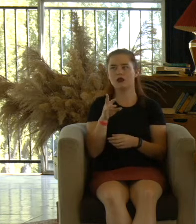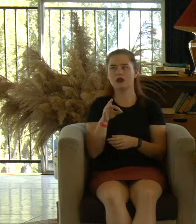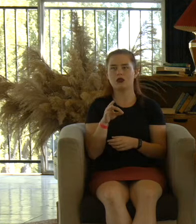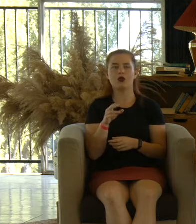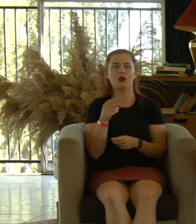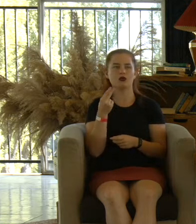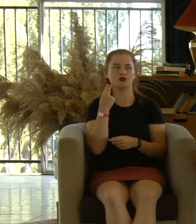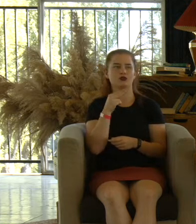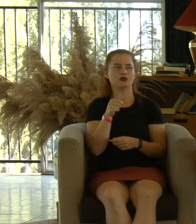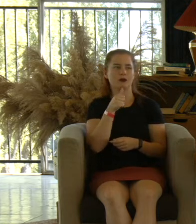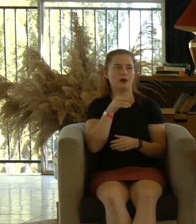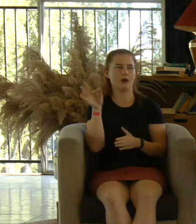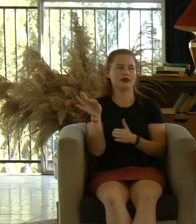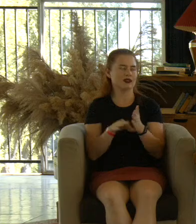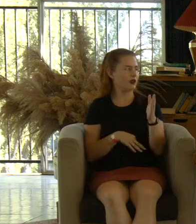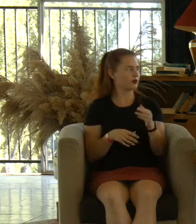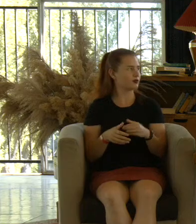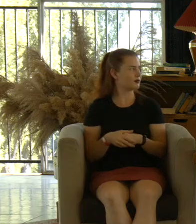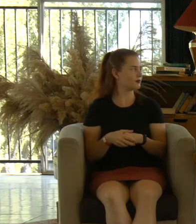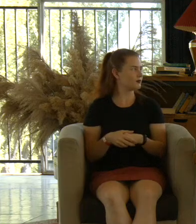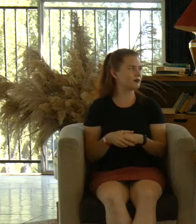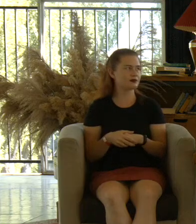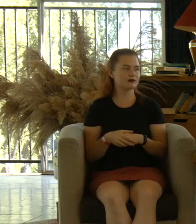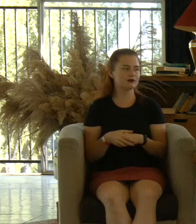бомбануть. Я вот это все по очереди не люблю.